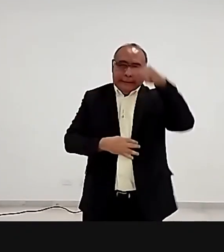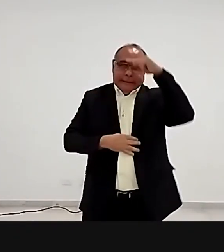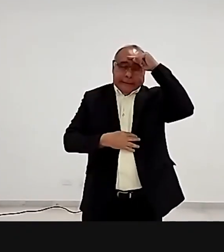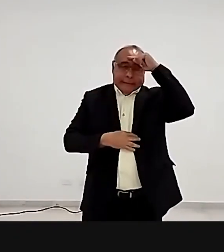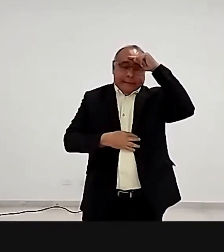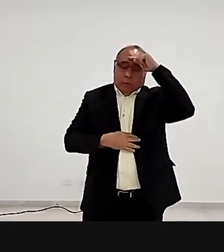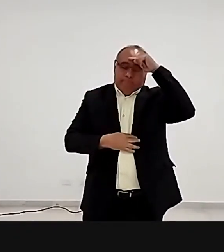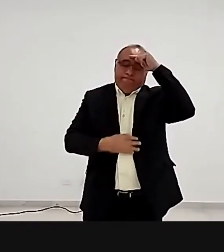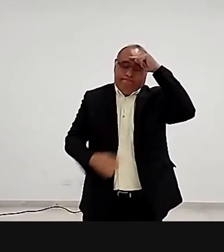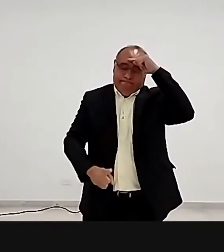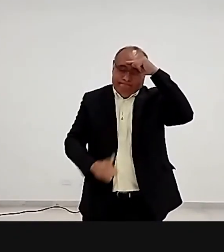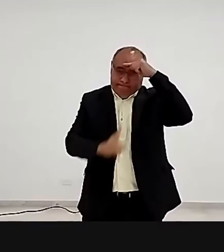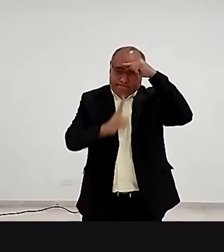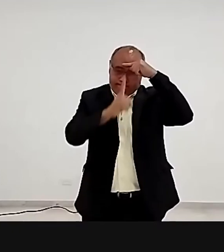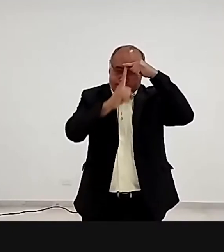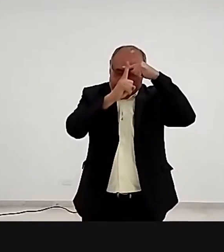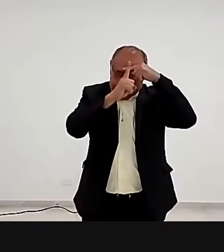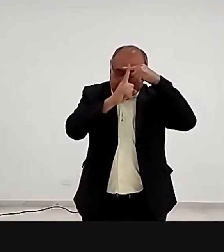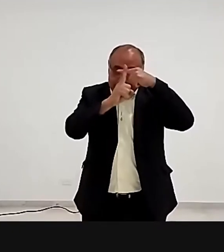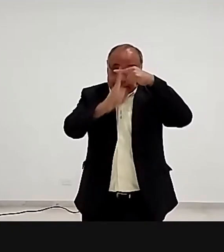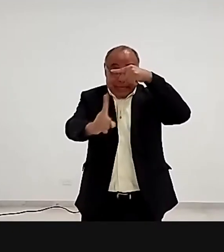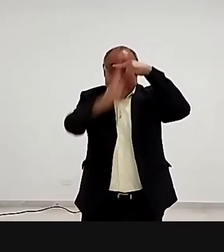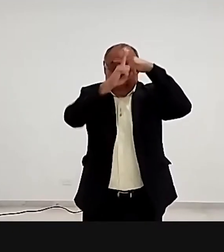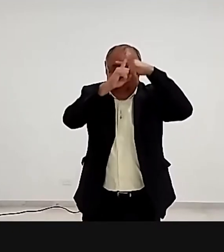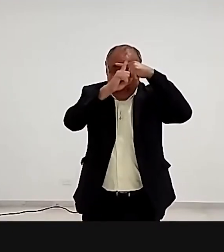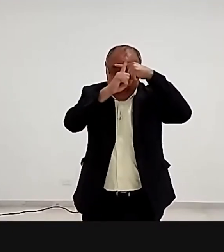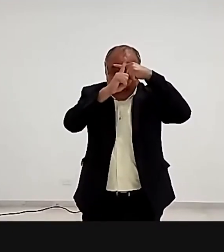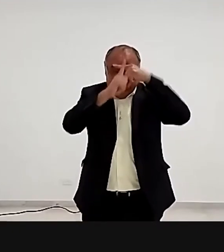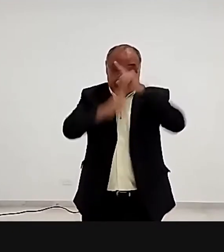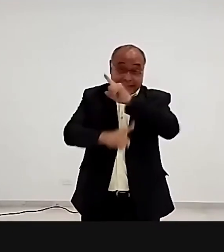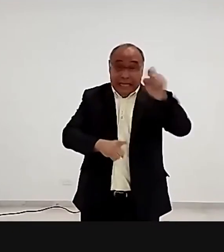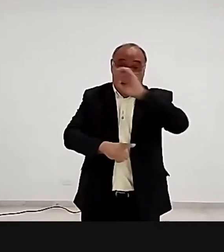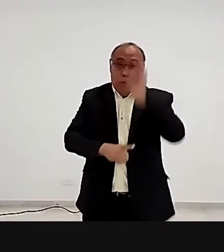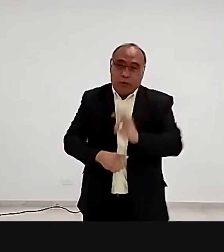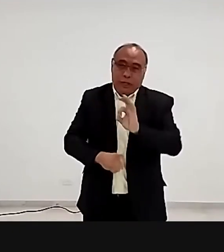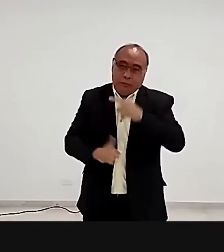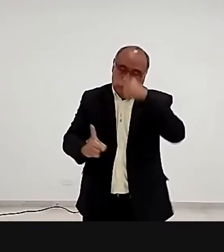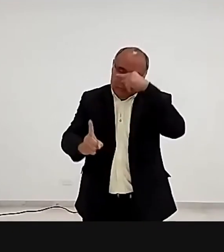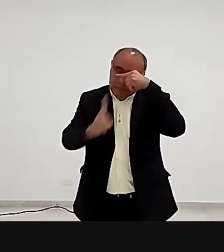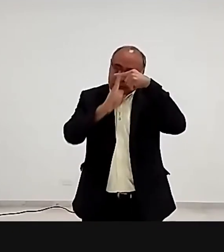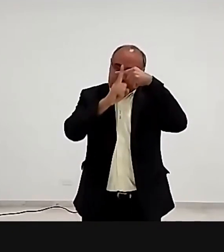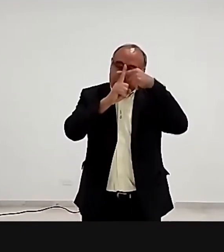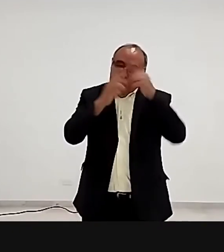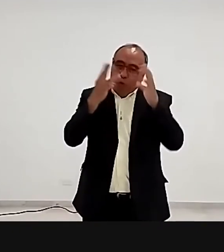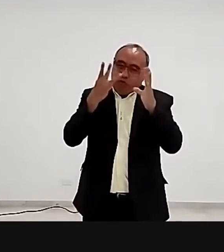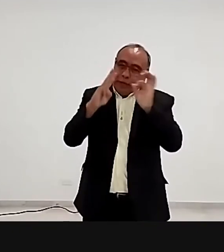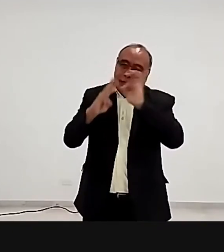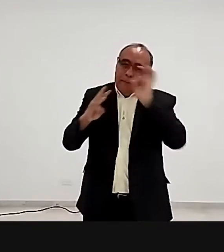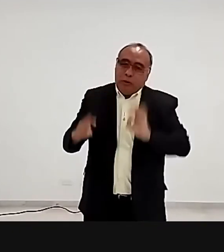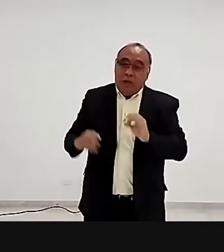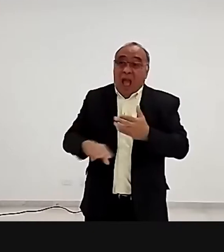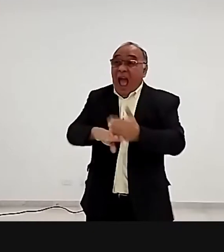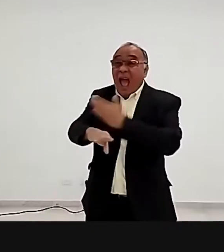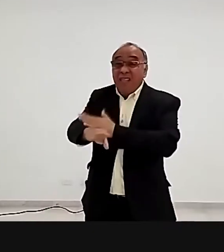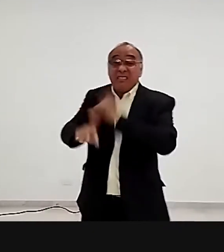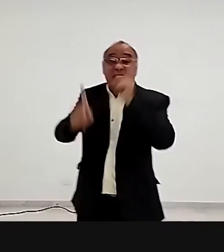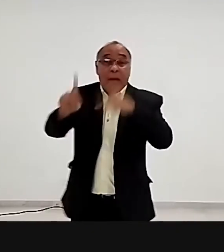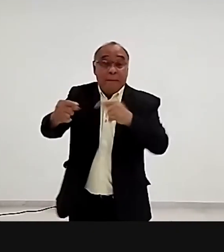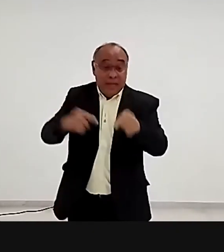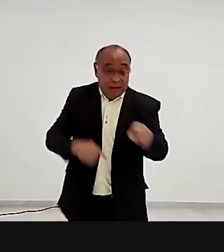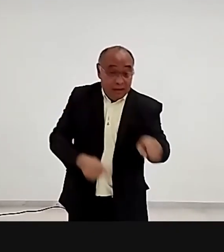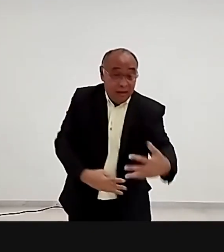las clases y pedirles que seamos positivos que cambiamos y senegal crítico cuando en